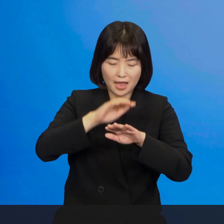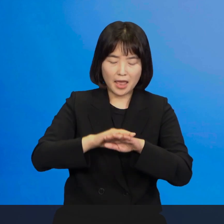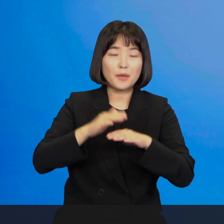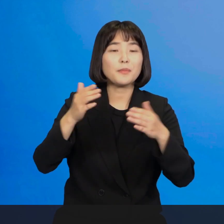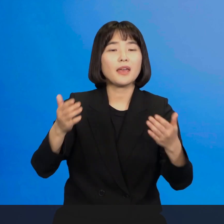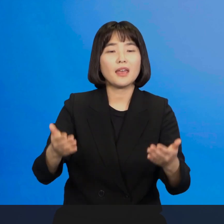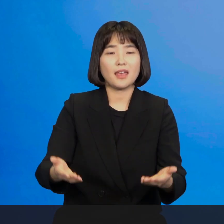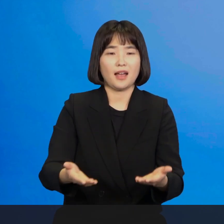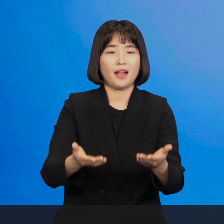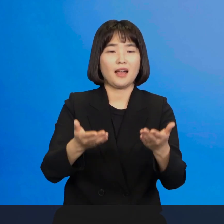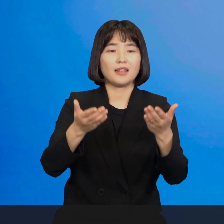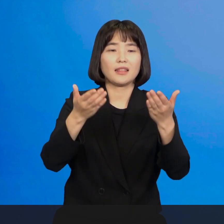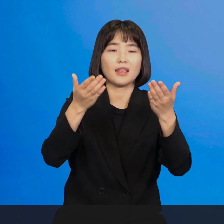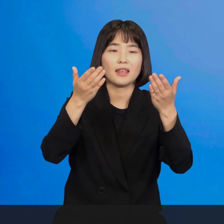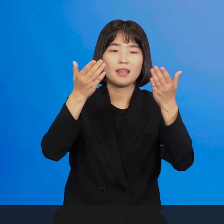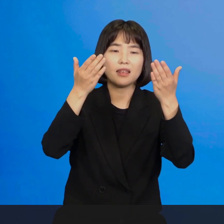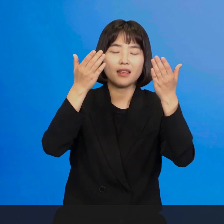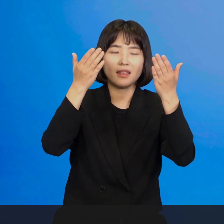나는